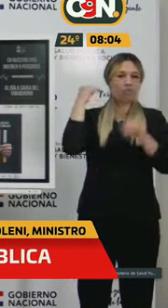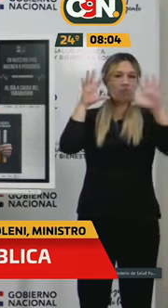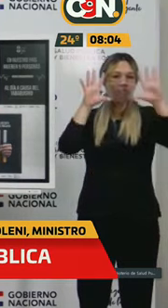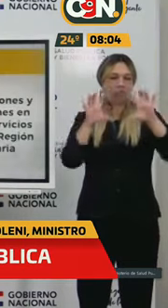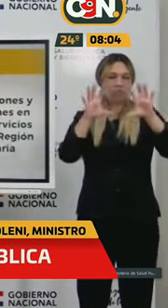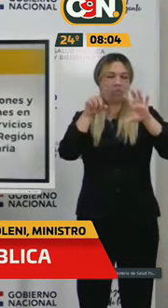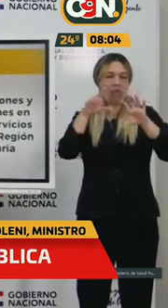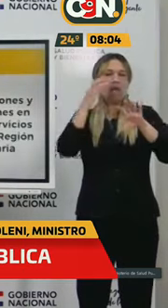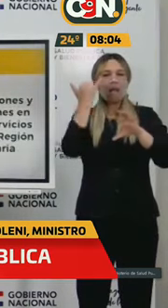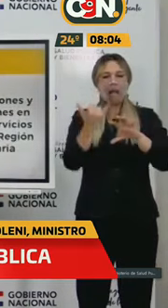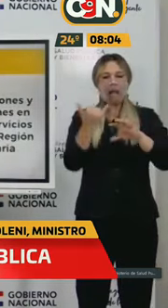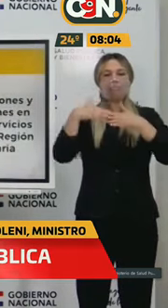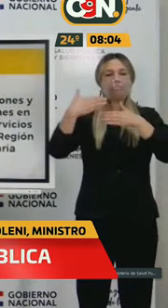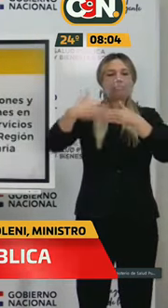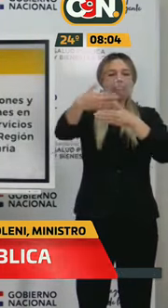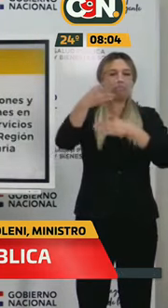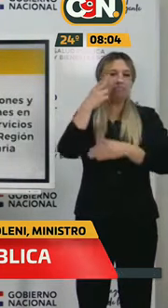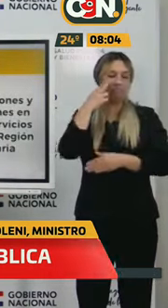sus consecuencias.